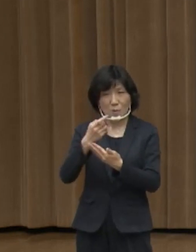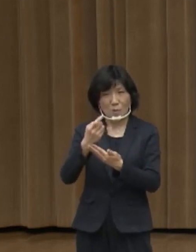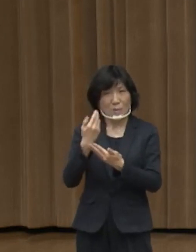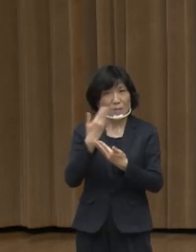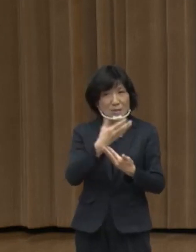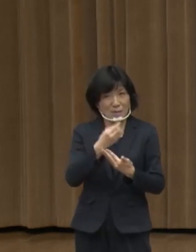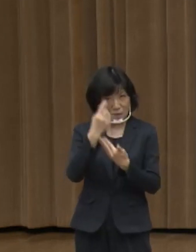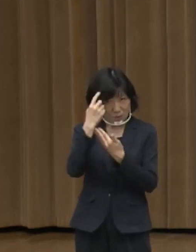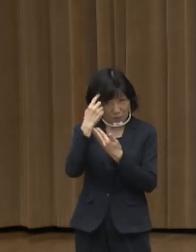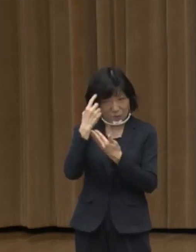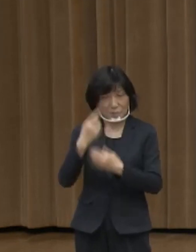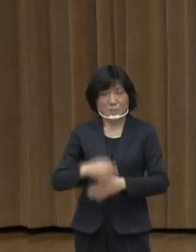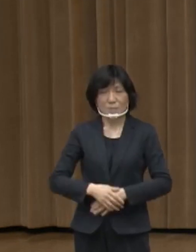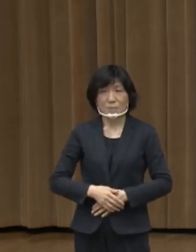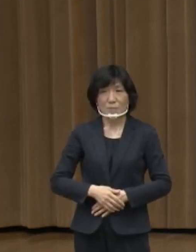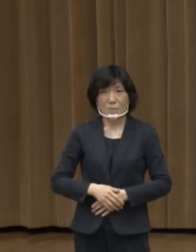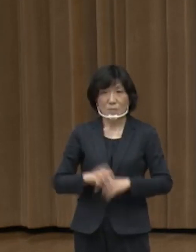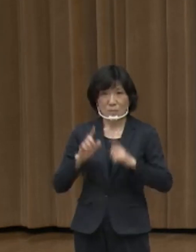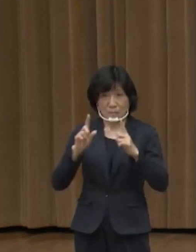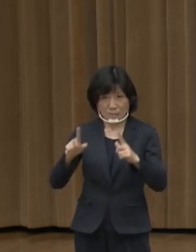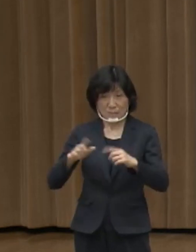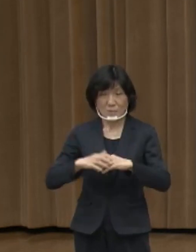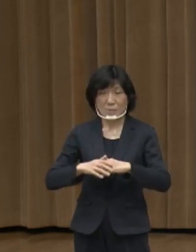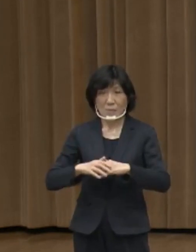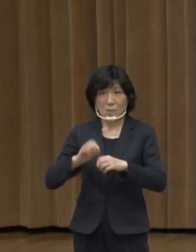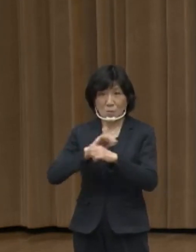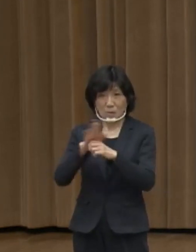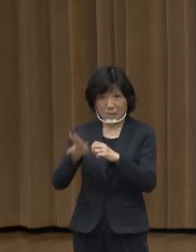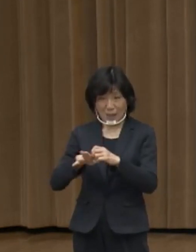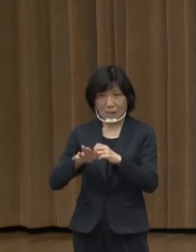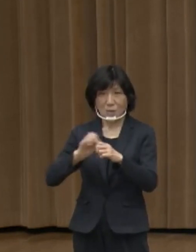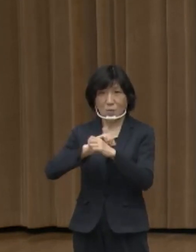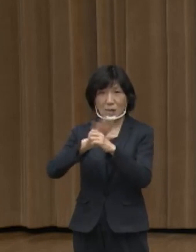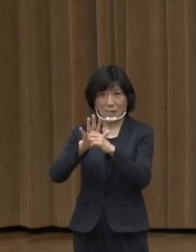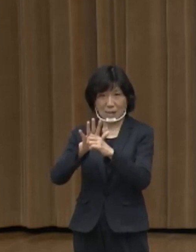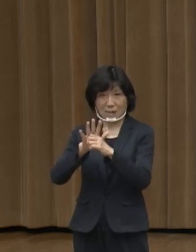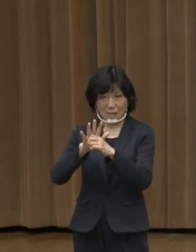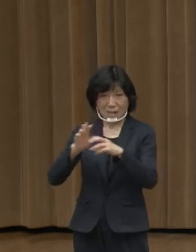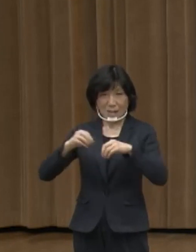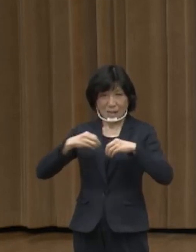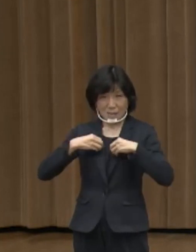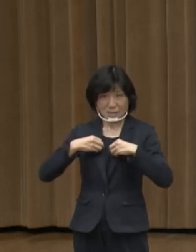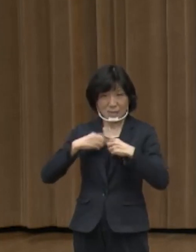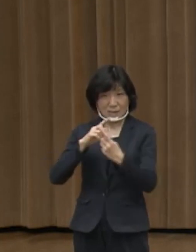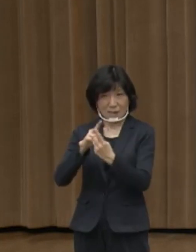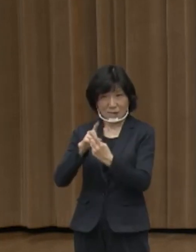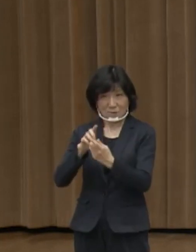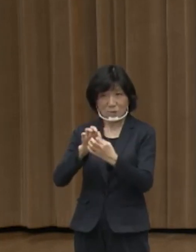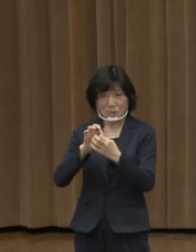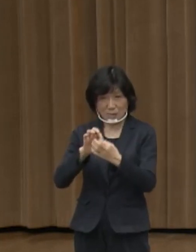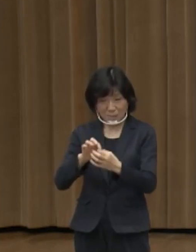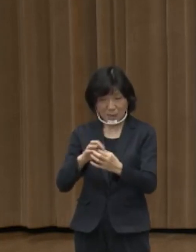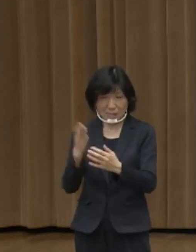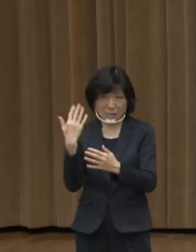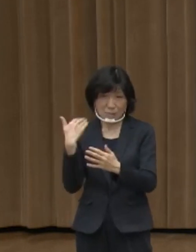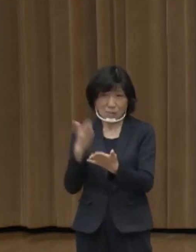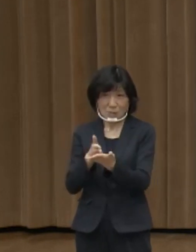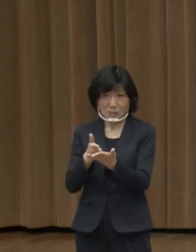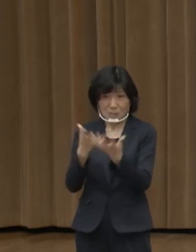い、まずこの新型コロナ感染症については、先ほど申し上げたとお